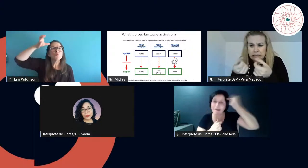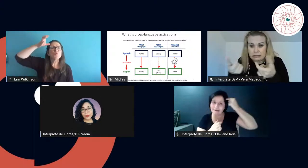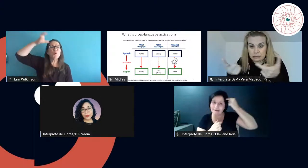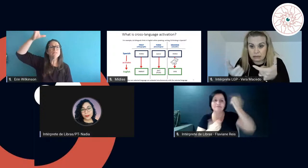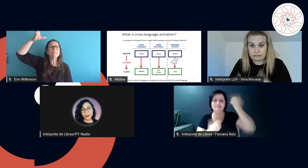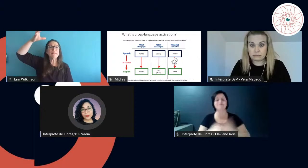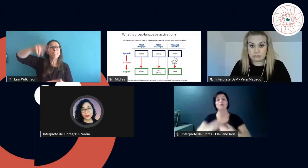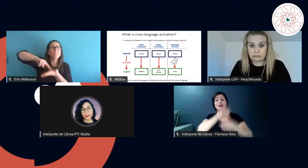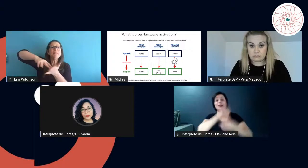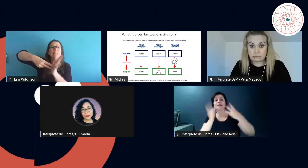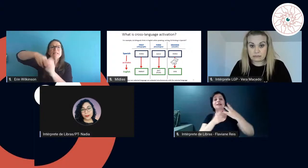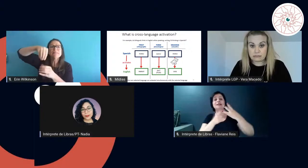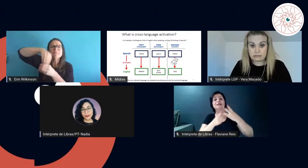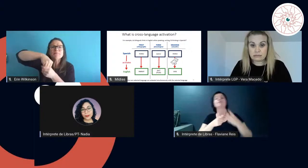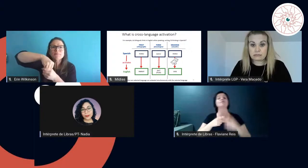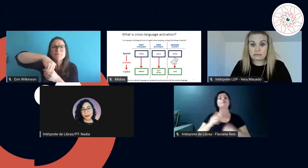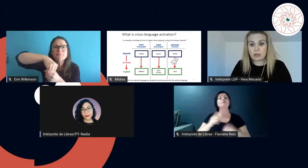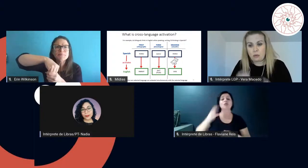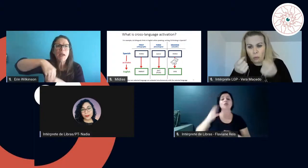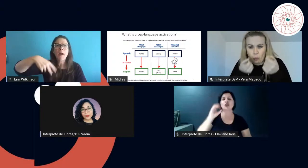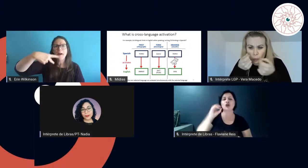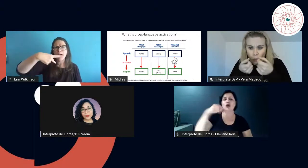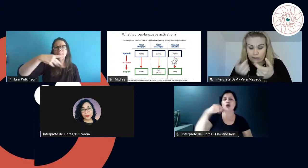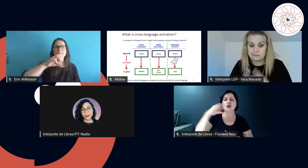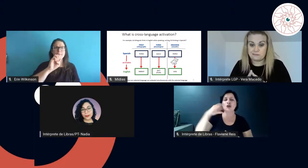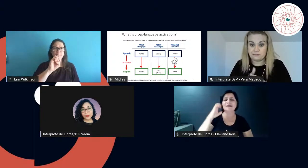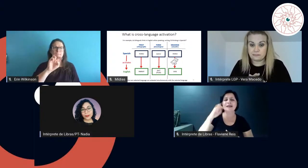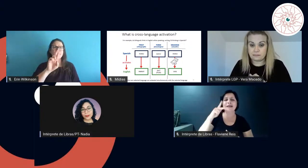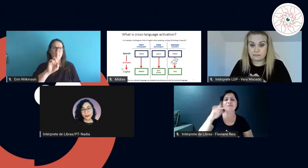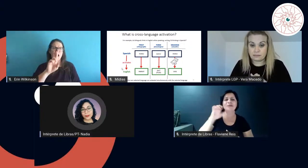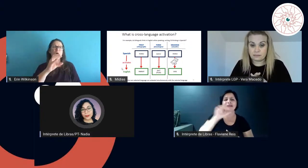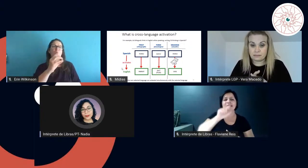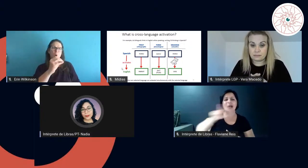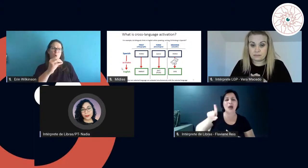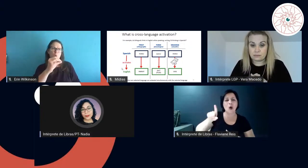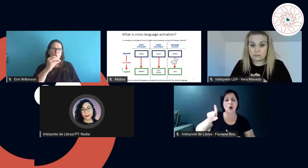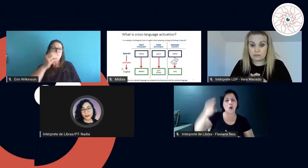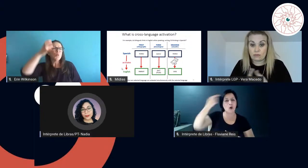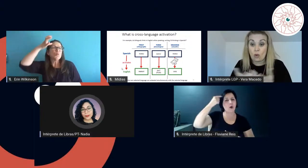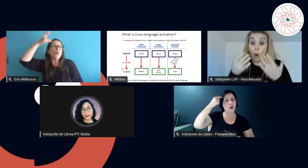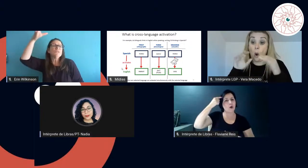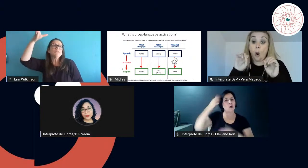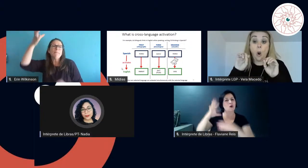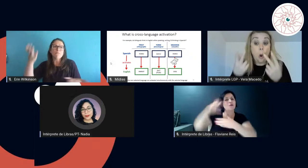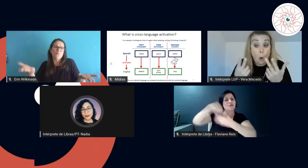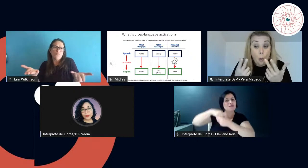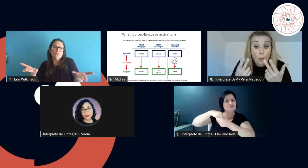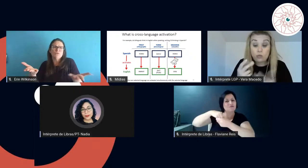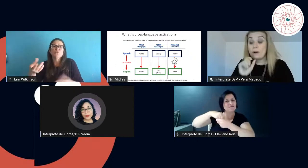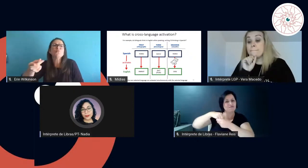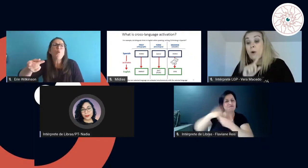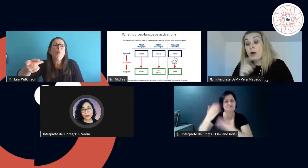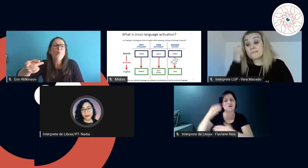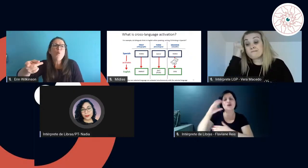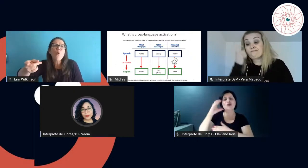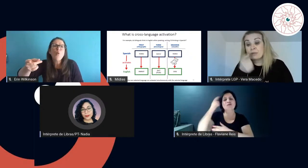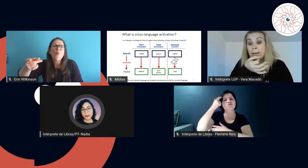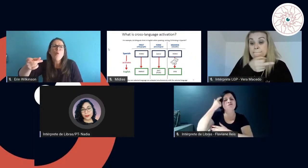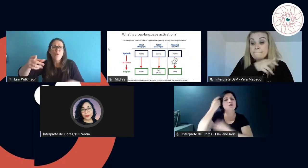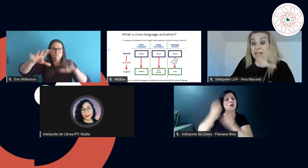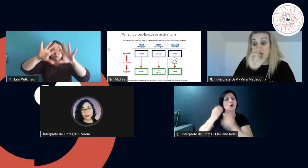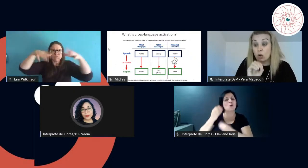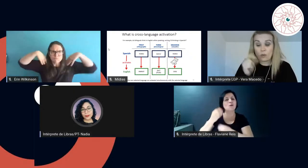cognatas, um tanto cognatas. Ou ele pode fazer também, tanto na sua